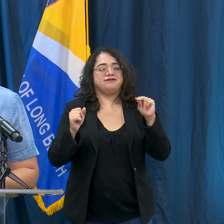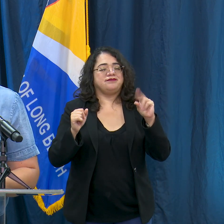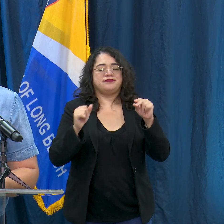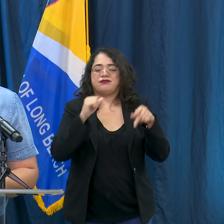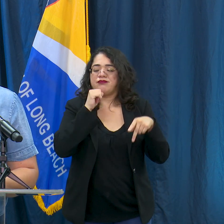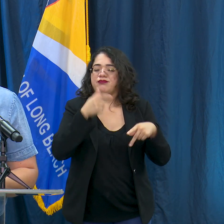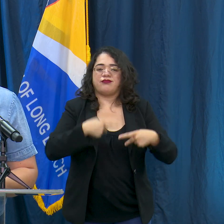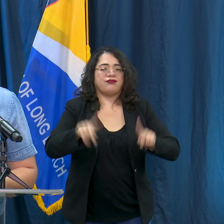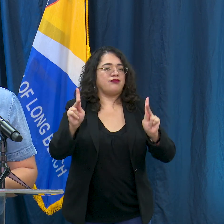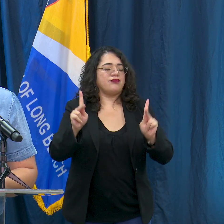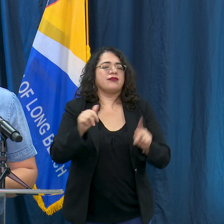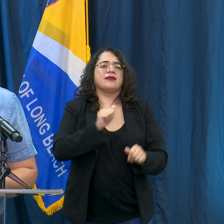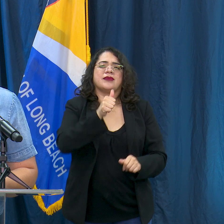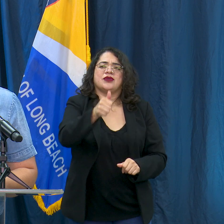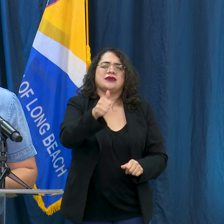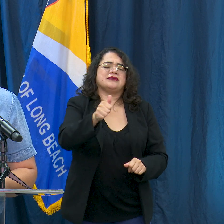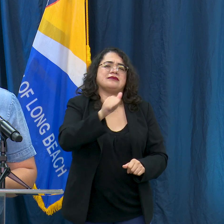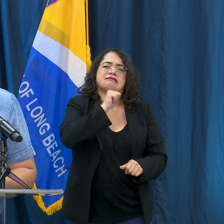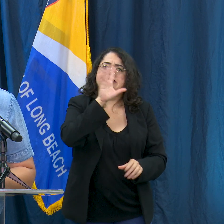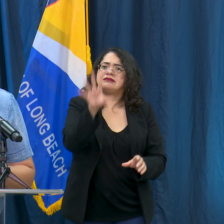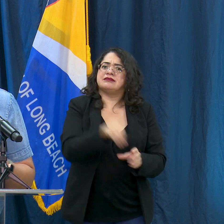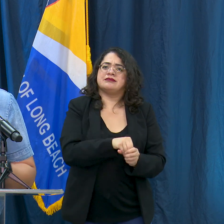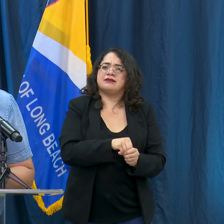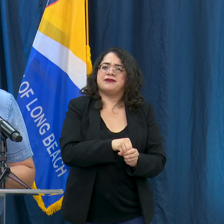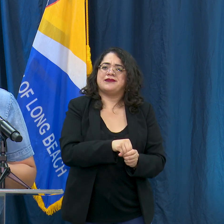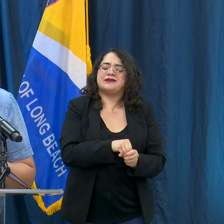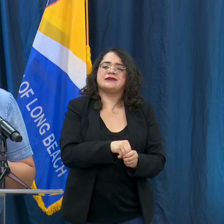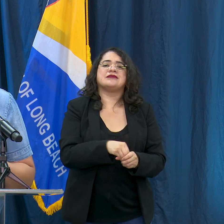no participen en esas actividades